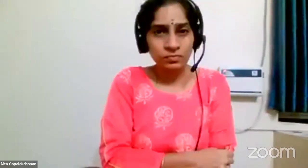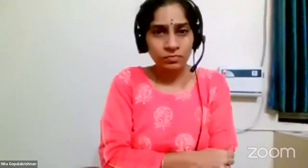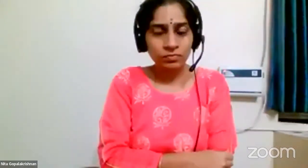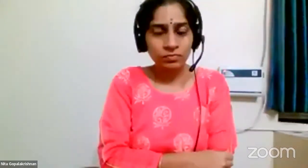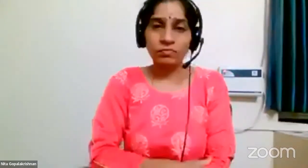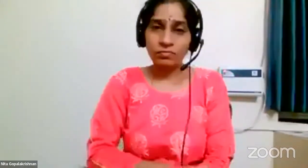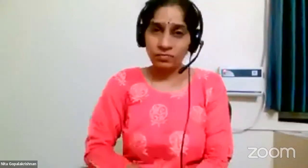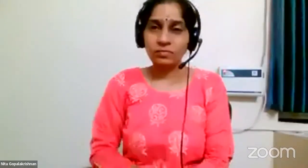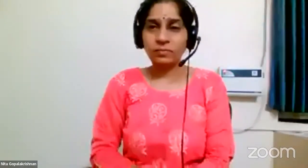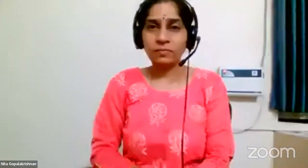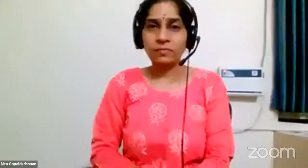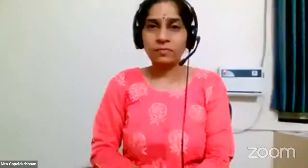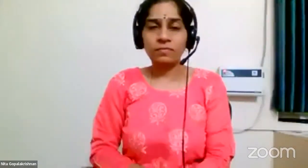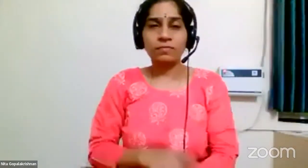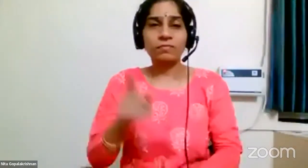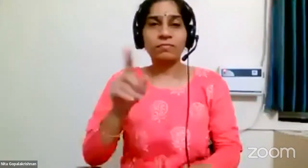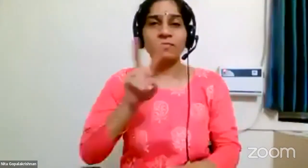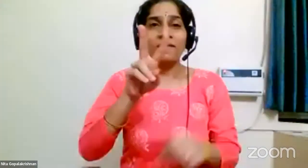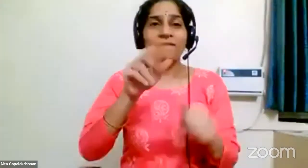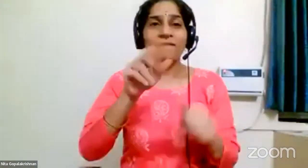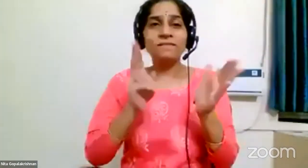और फिर